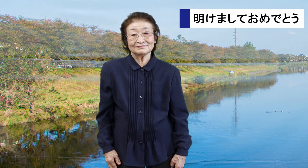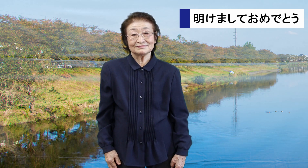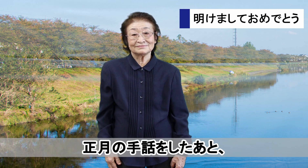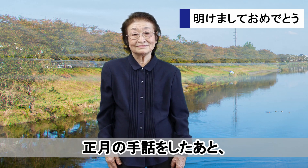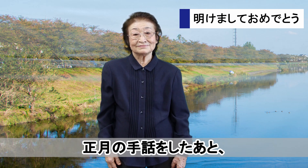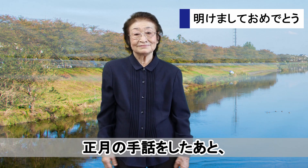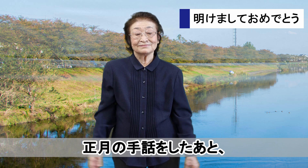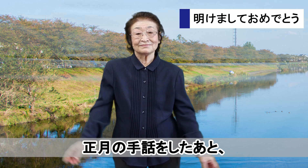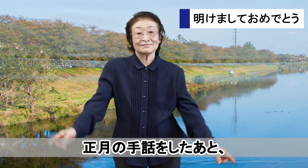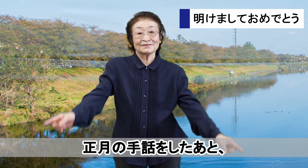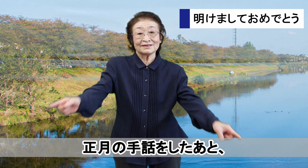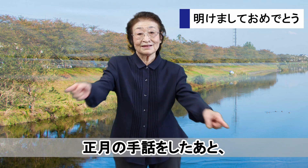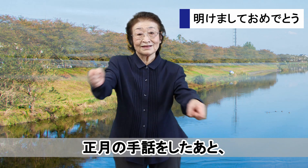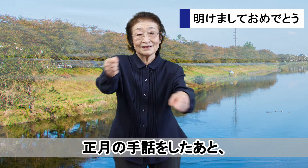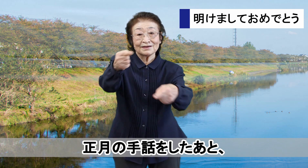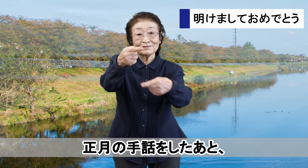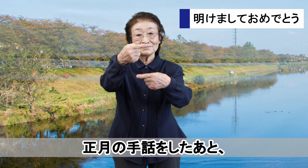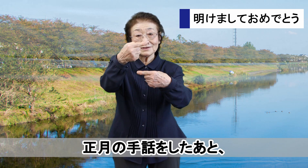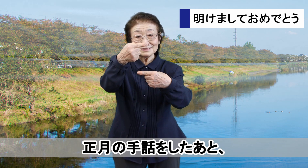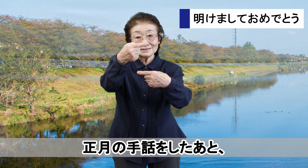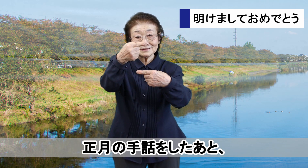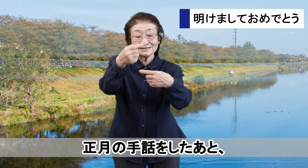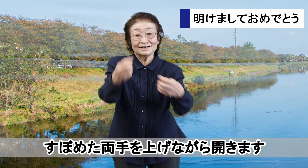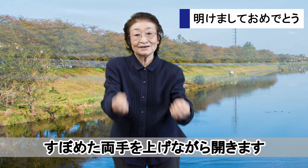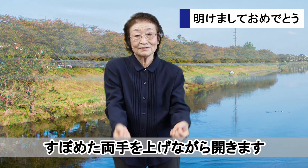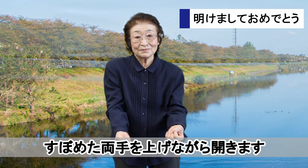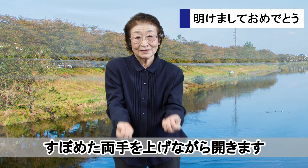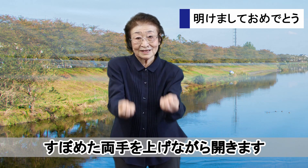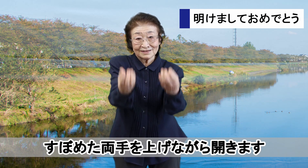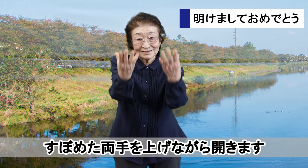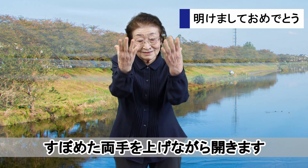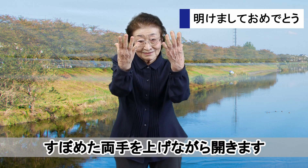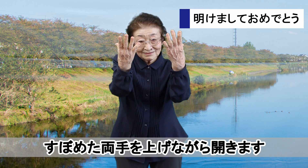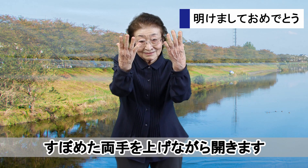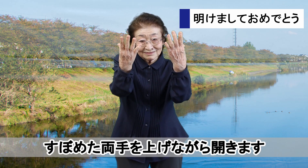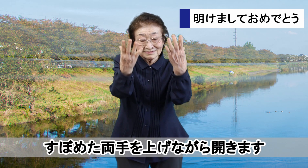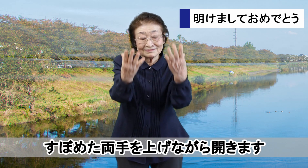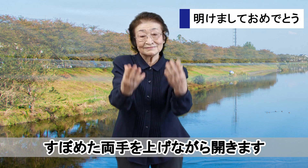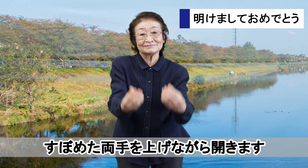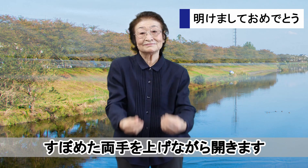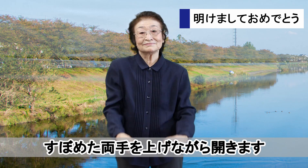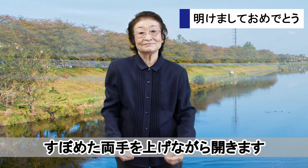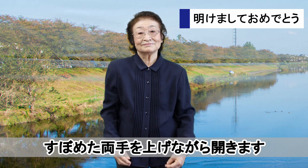正月の手話をした後、すぼめた両手を上げながら開きます。